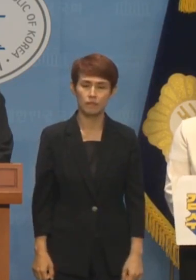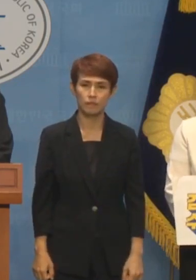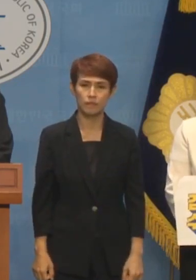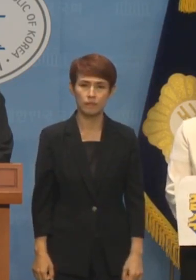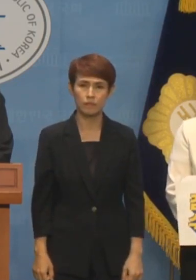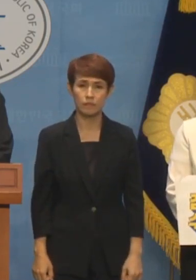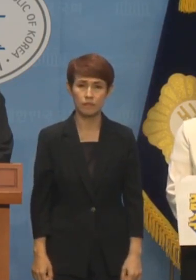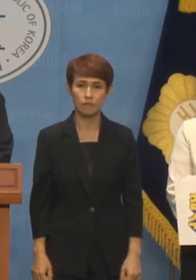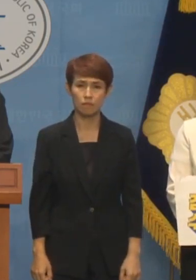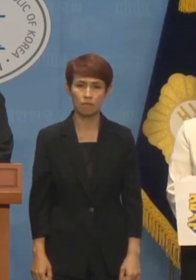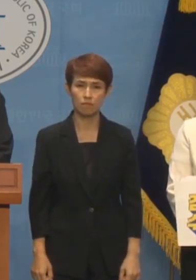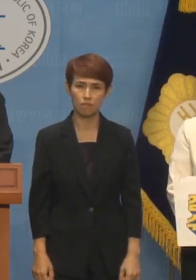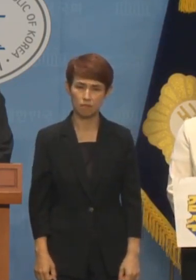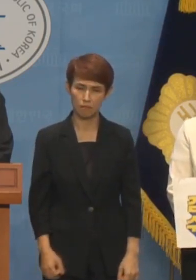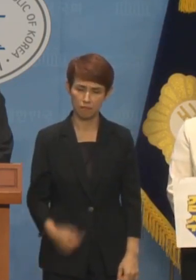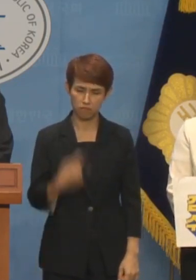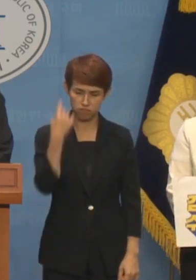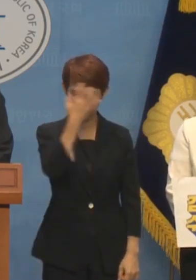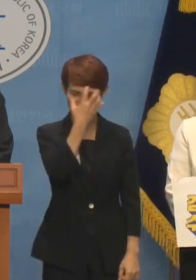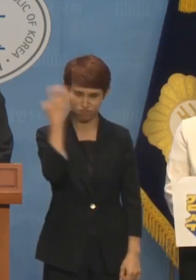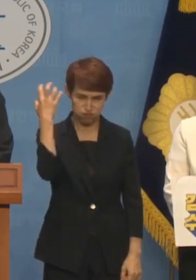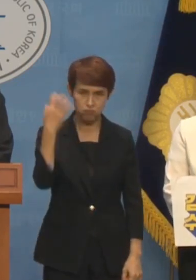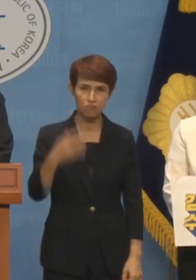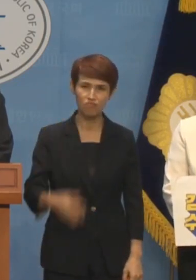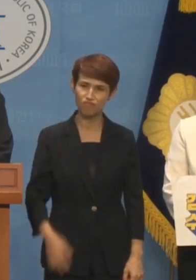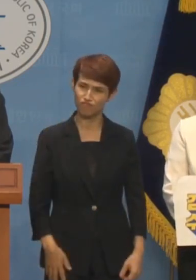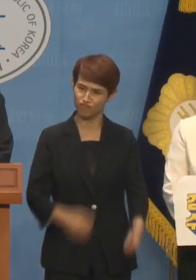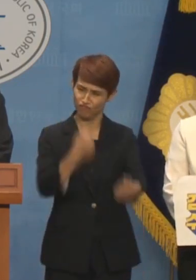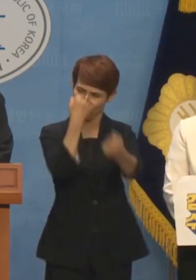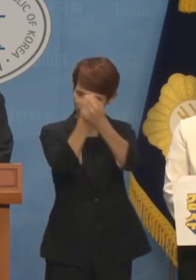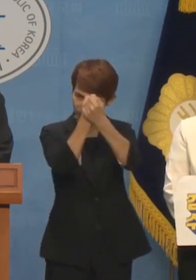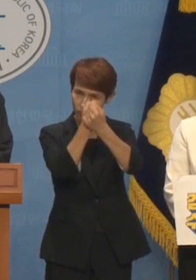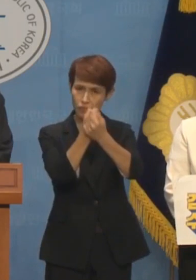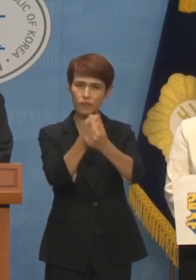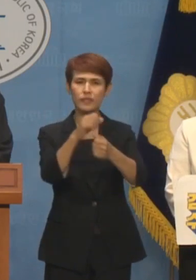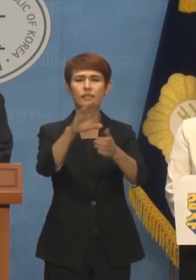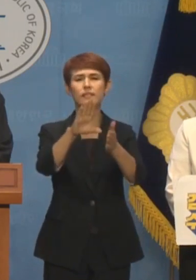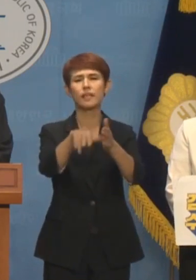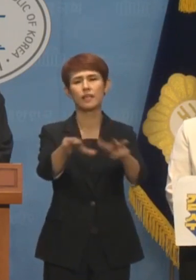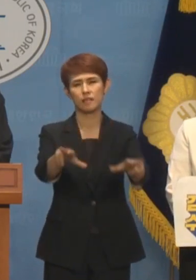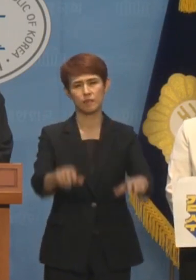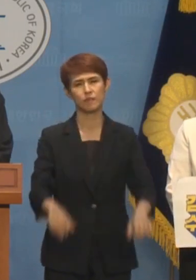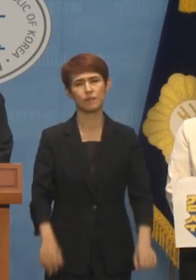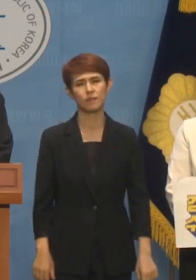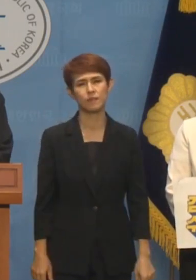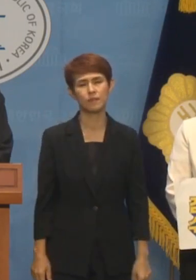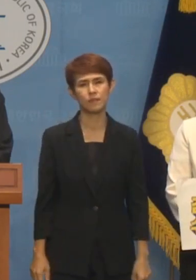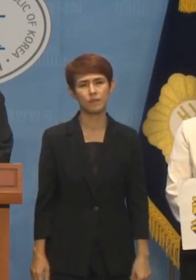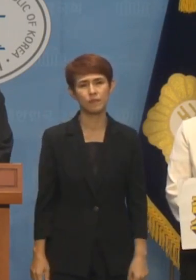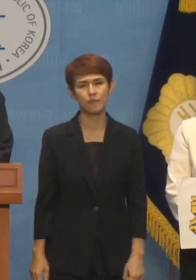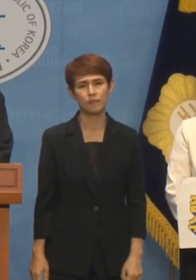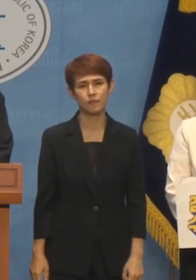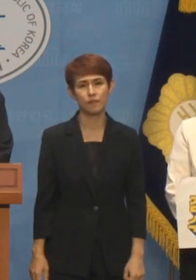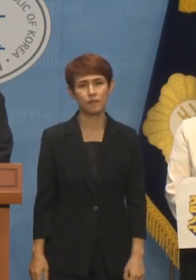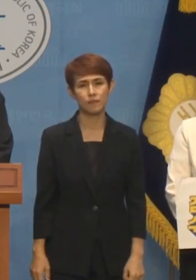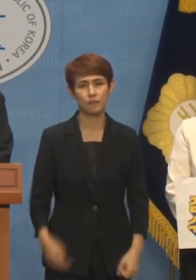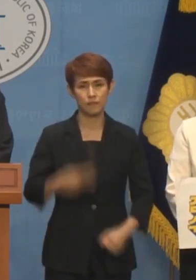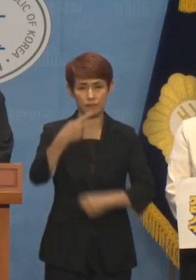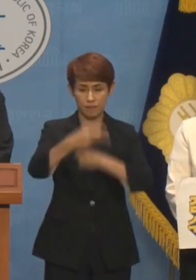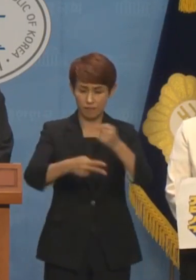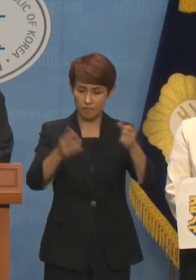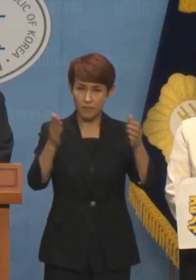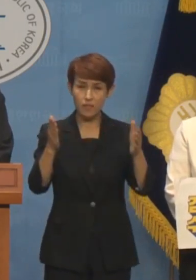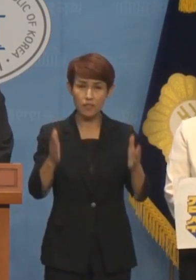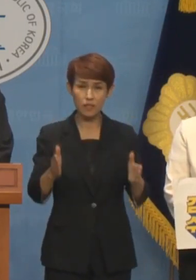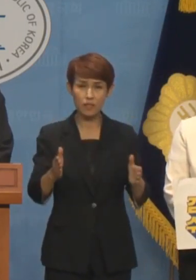나가서 파렴치와 모렴치가 염치가 되는 시대를 살고 있습니다. 2년 동안